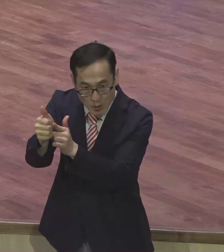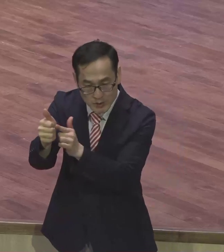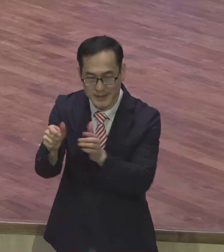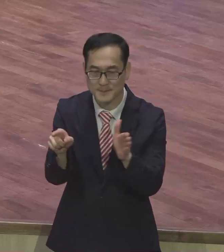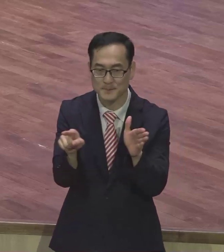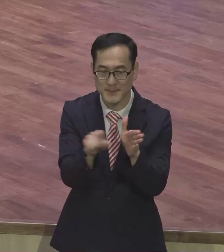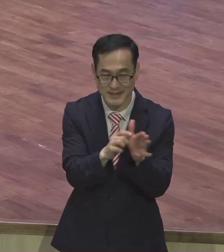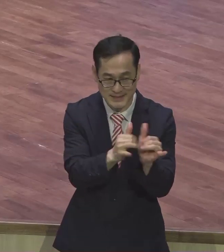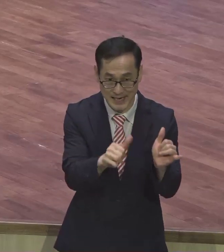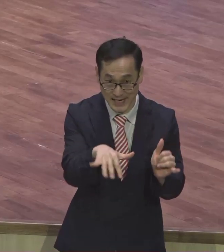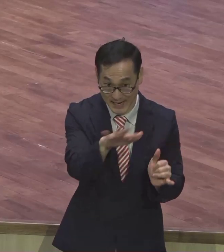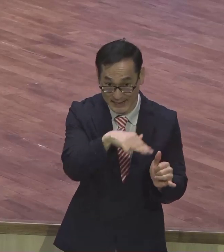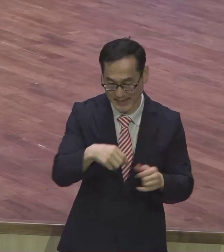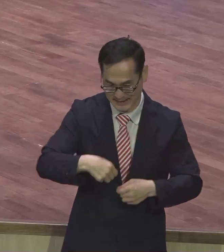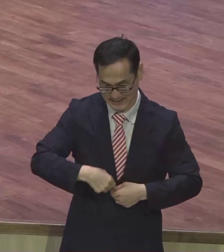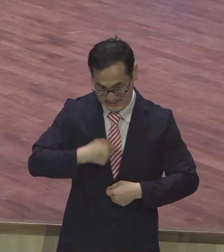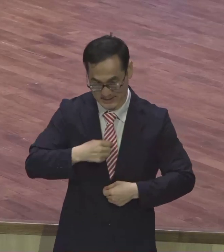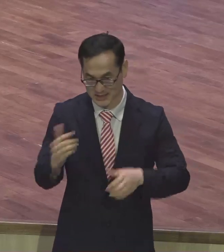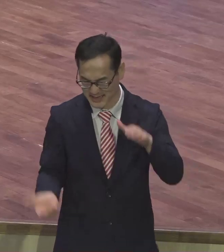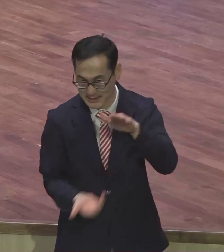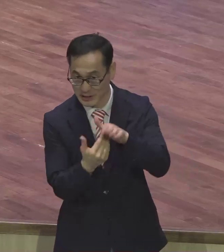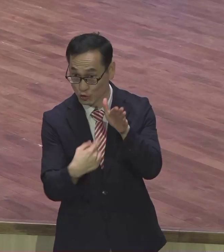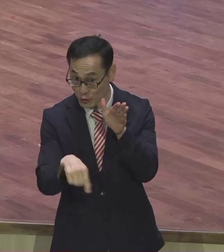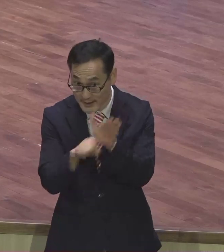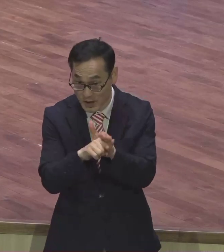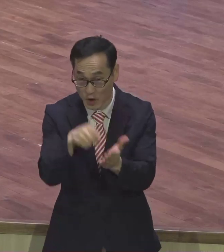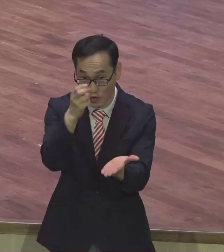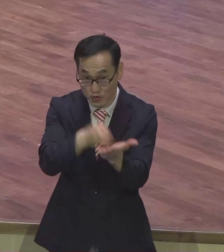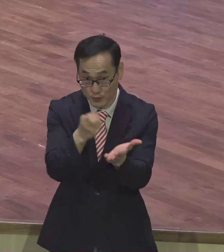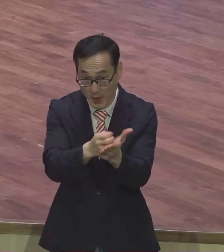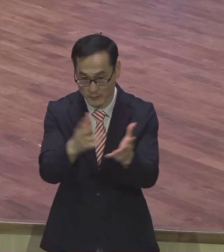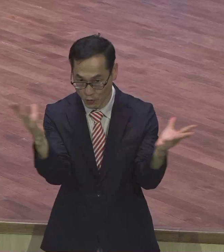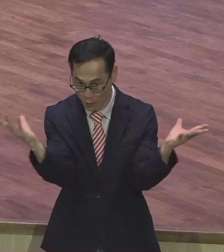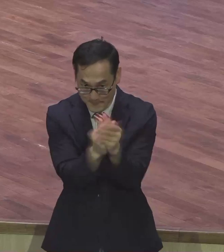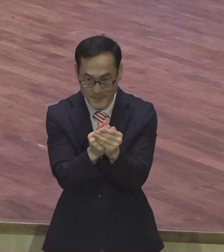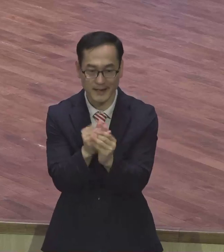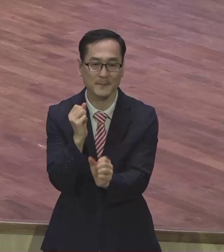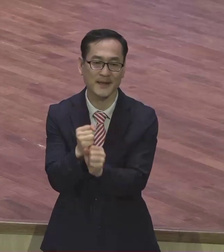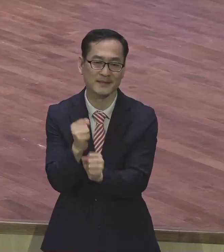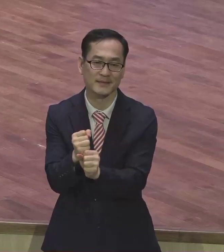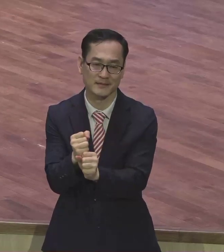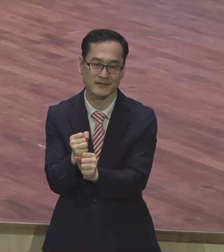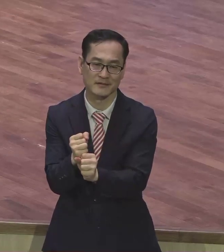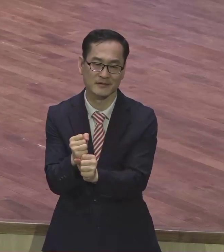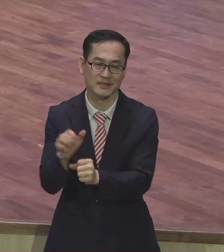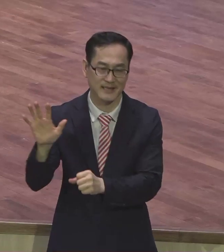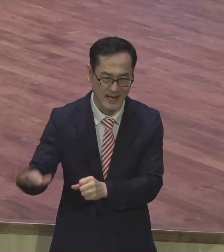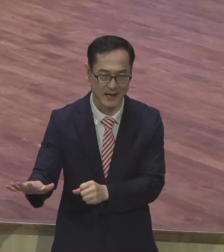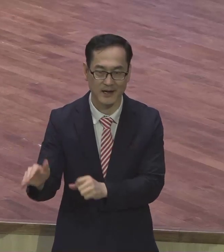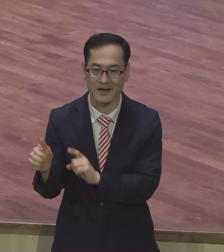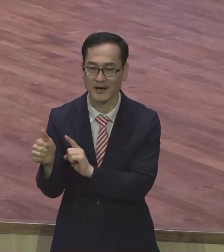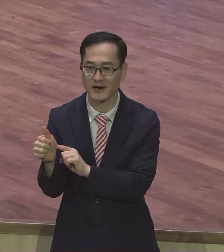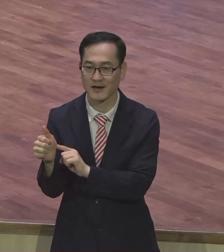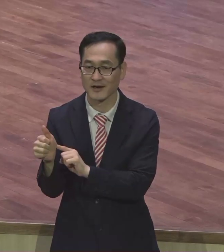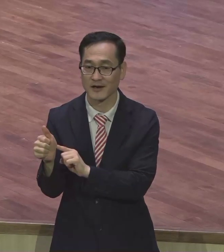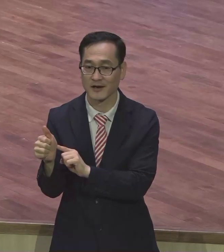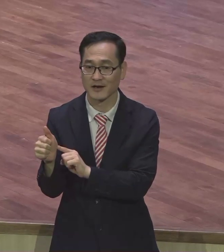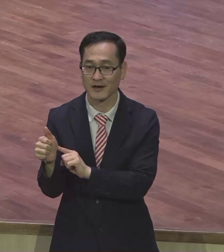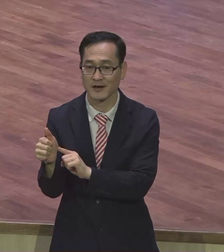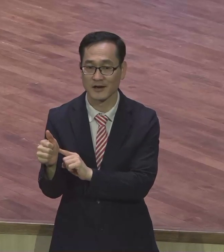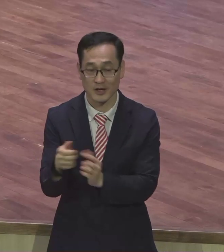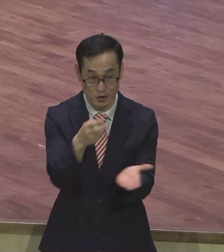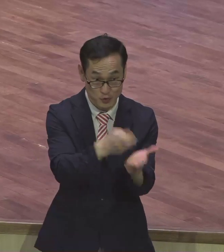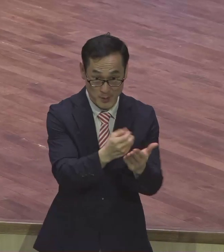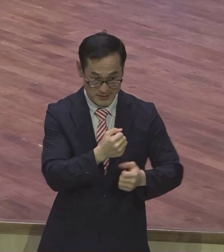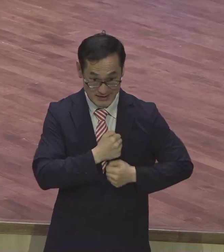자에게 의의를 이루기 위하여 율법의 마침이 되시느니라 율법의 마침이라고 그러세요 이 사람들은